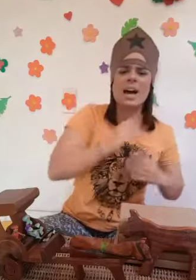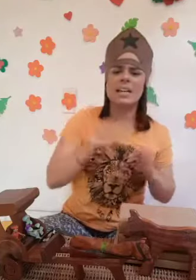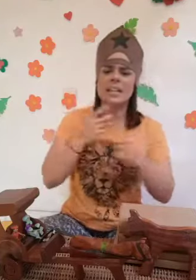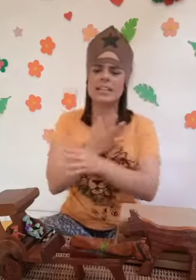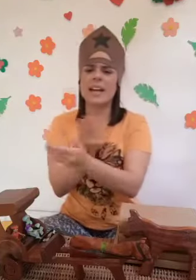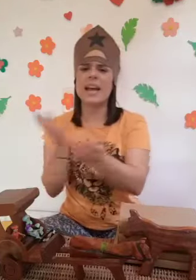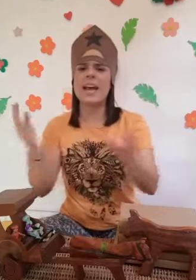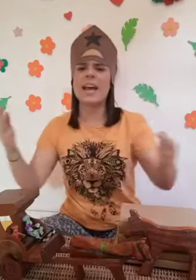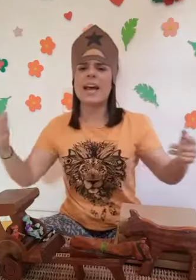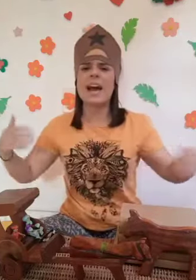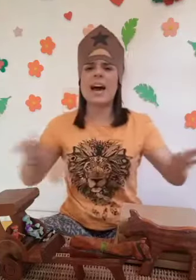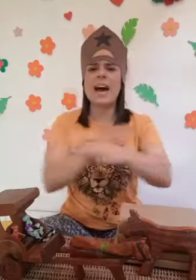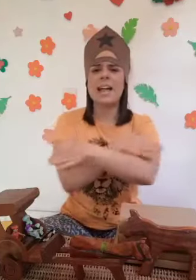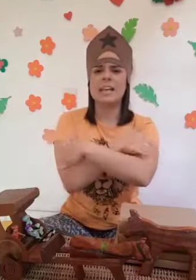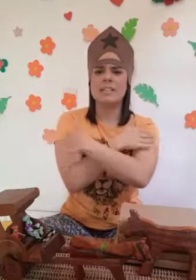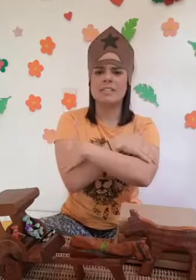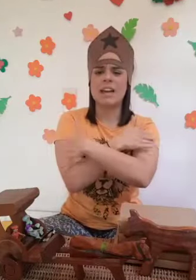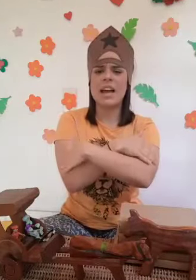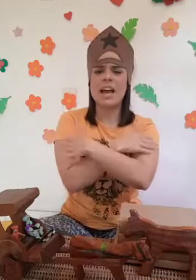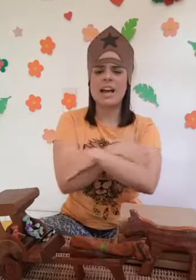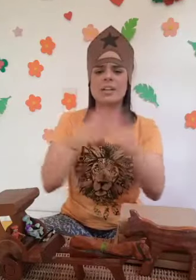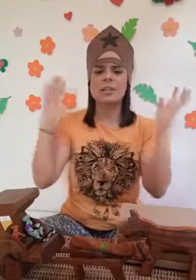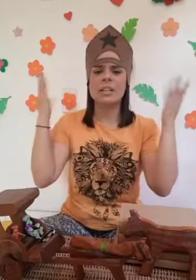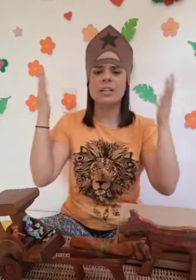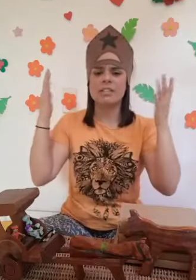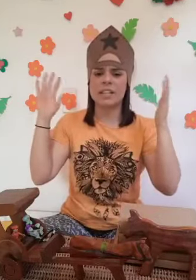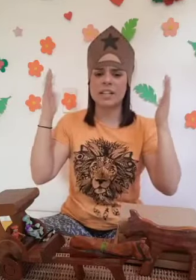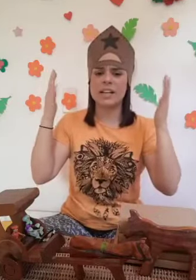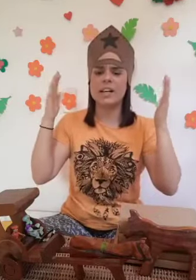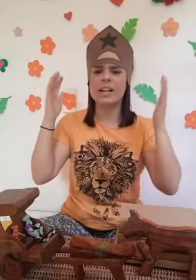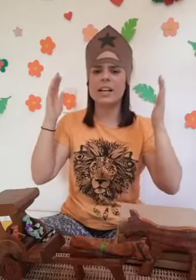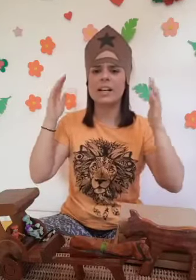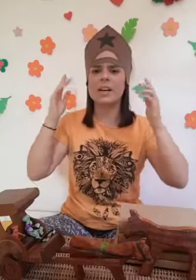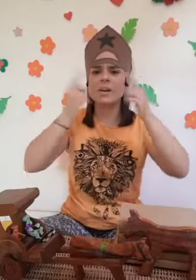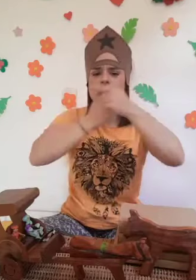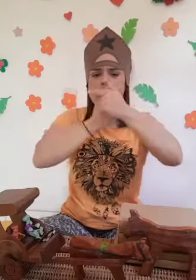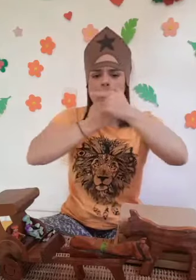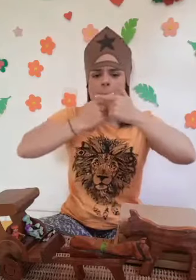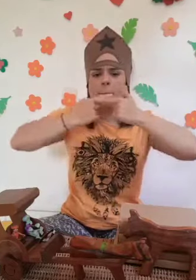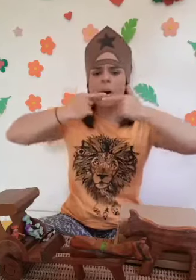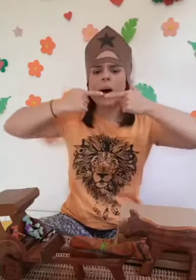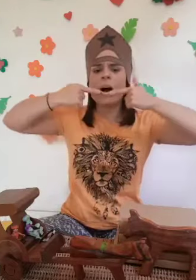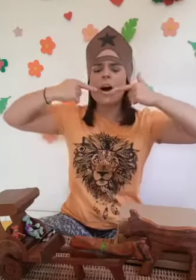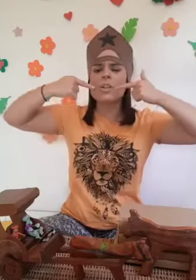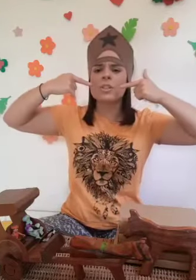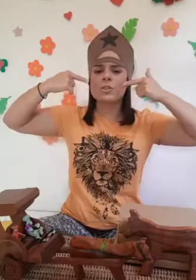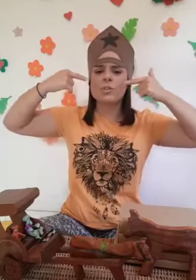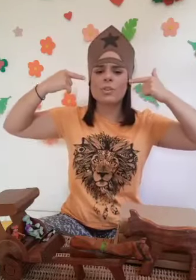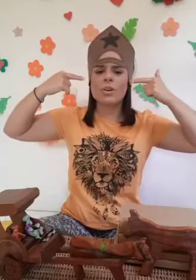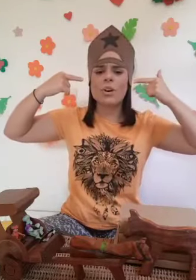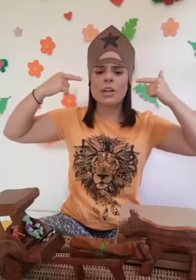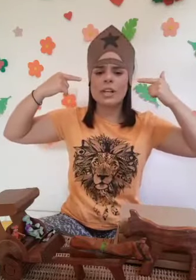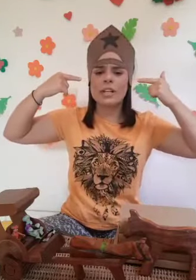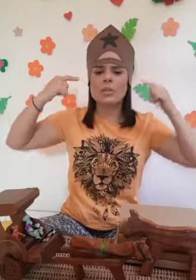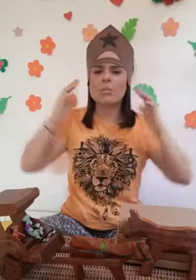Mar e terra, inverno e verão, mostro um sorriso,